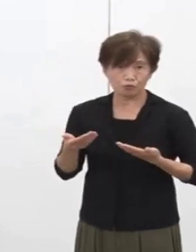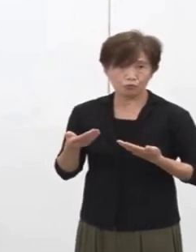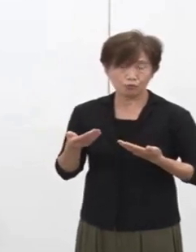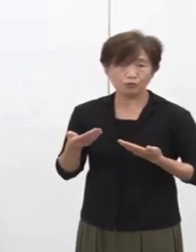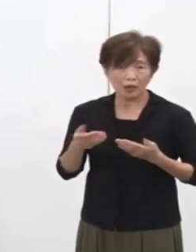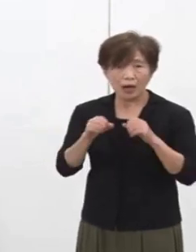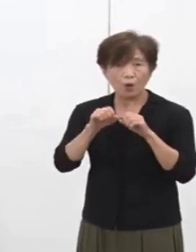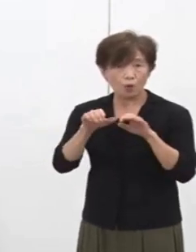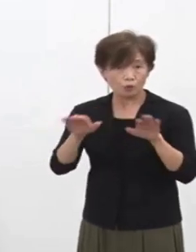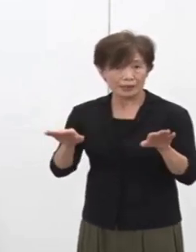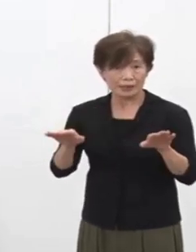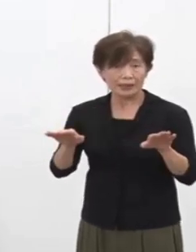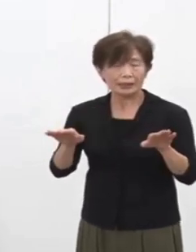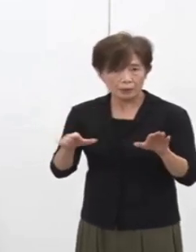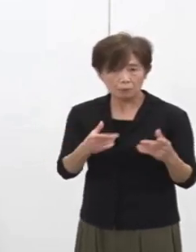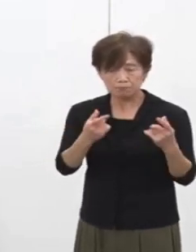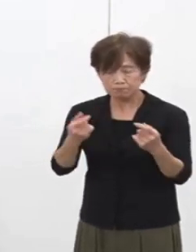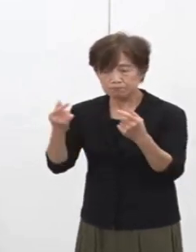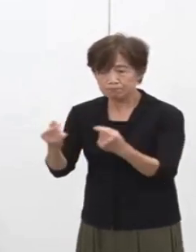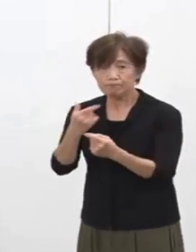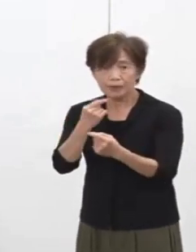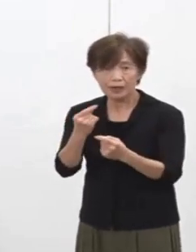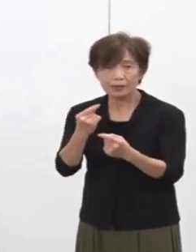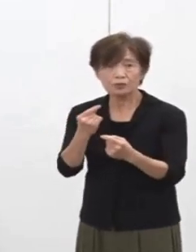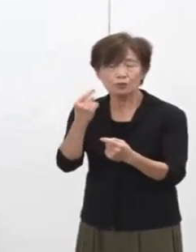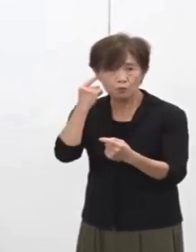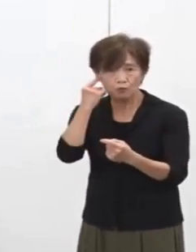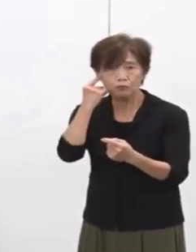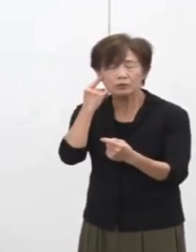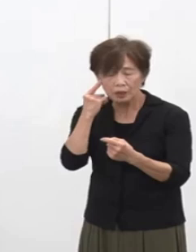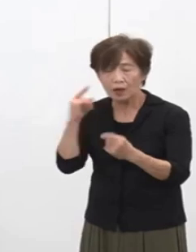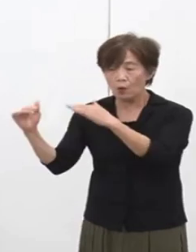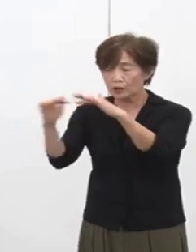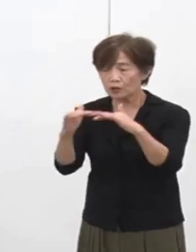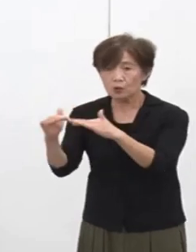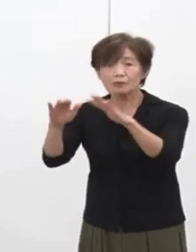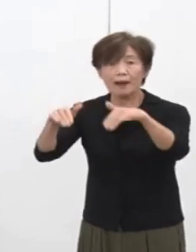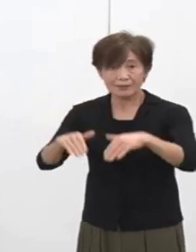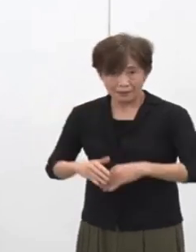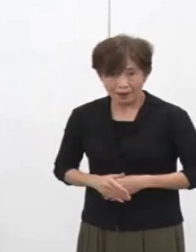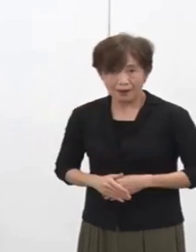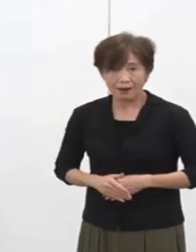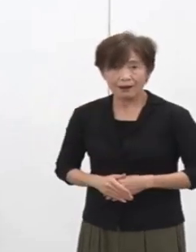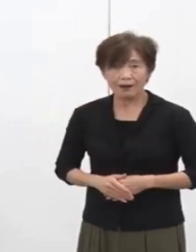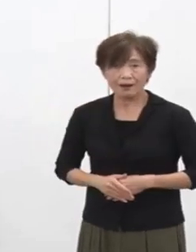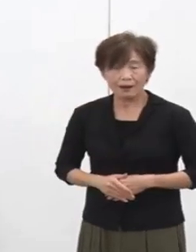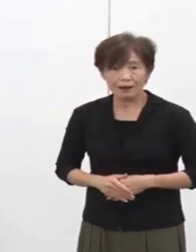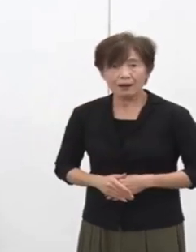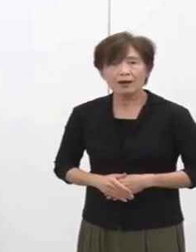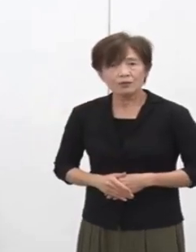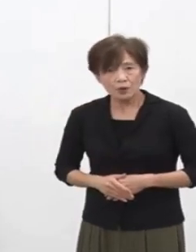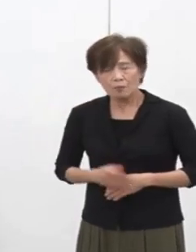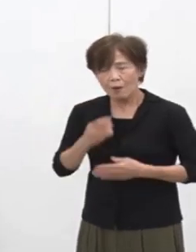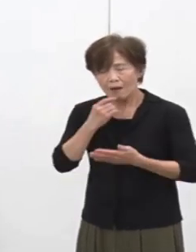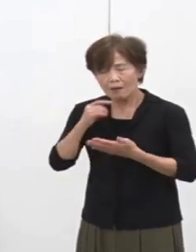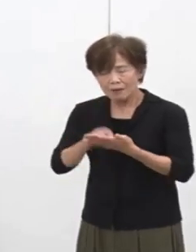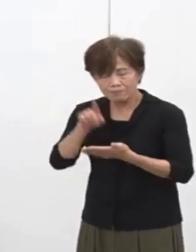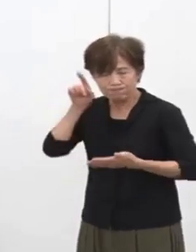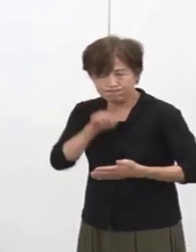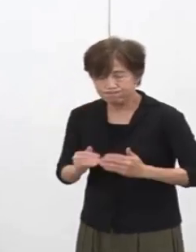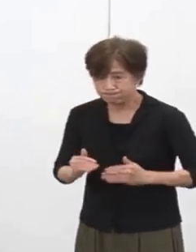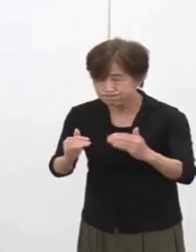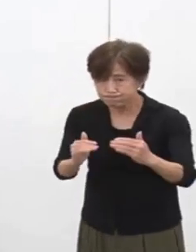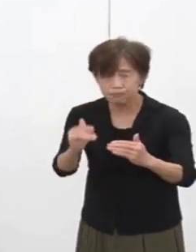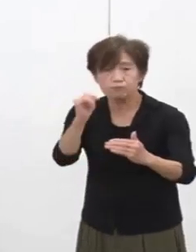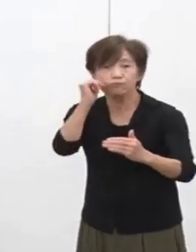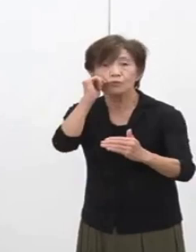報告知、これは徹底していきたいという議論を今日しました。もちろんこれも一筋縄ではいかないと思いますが、可